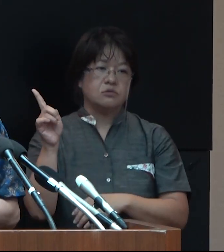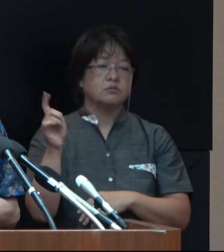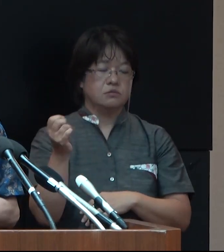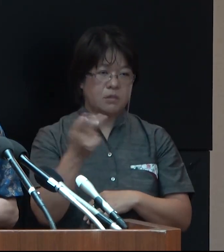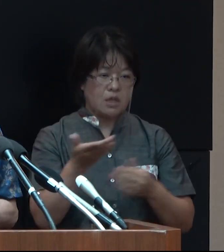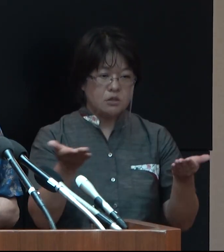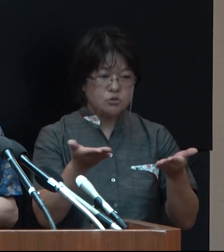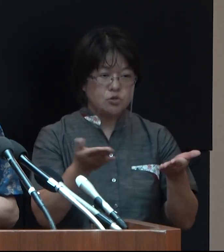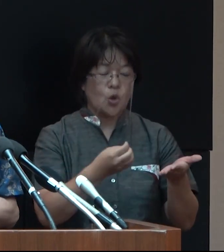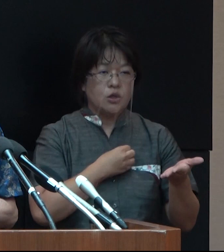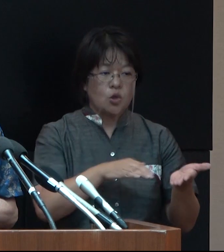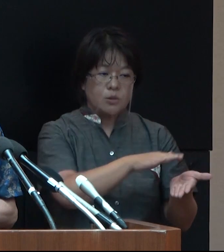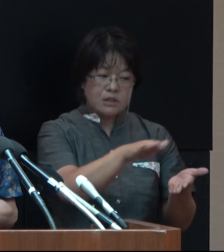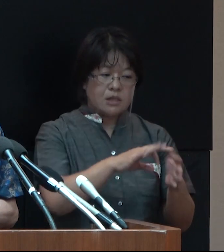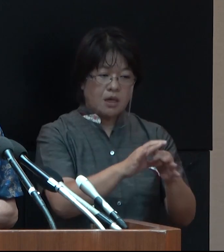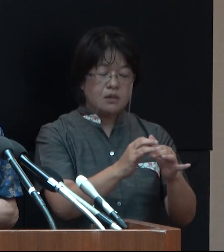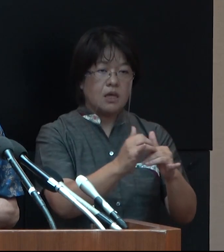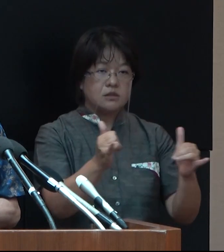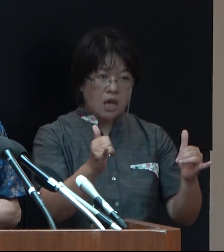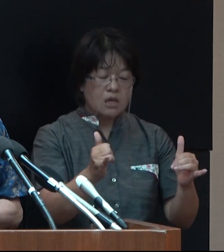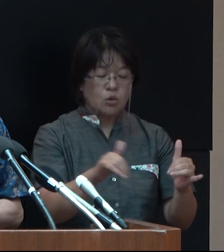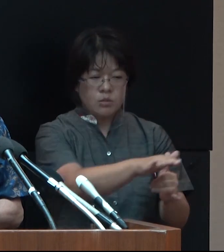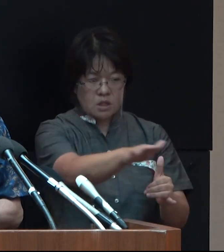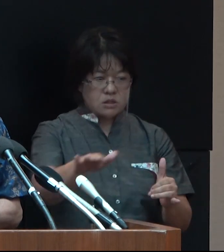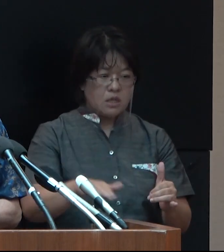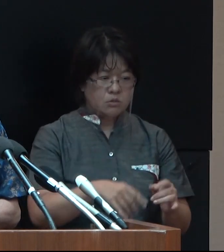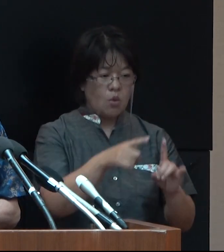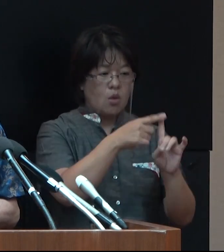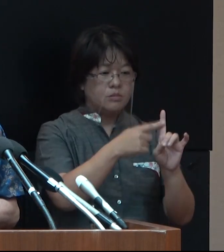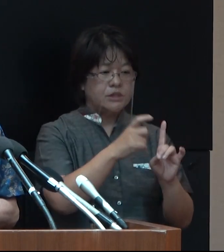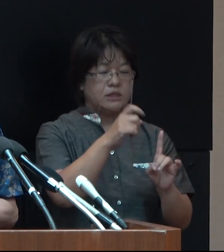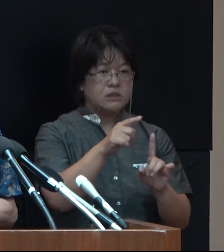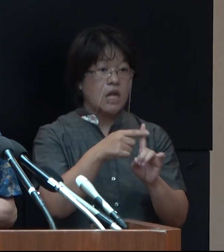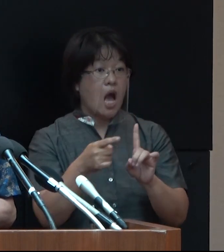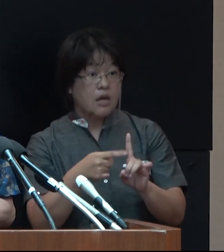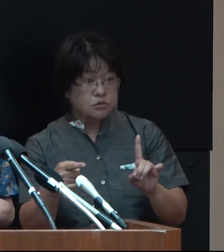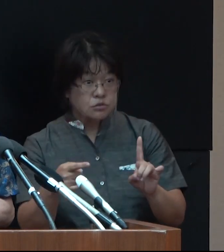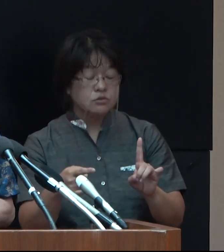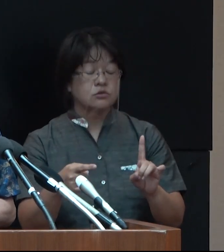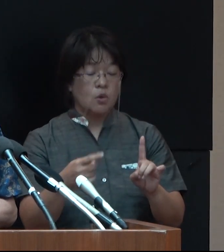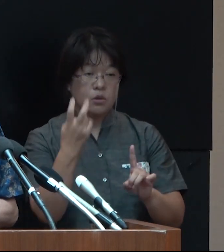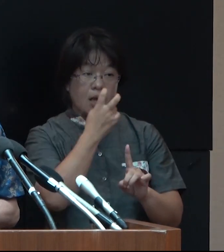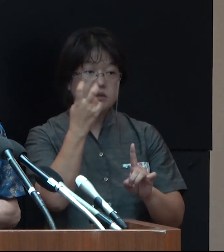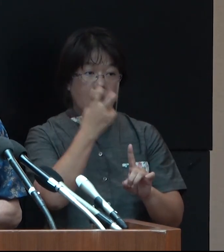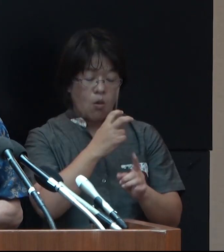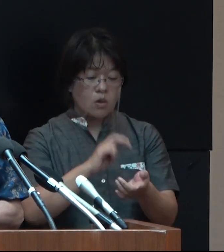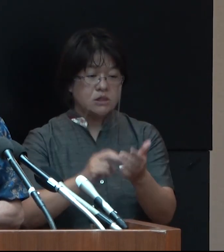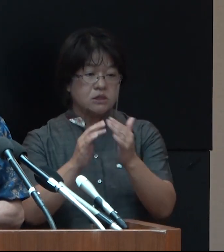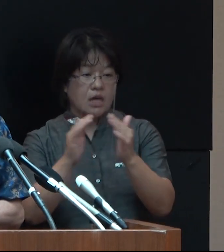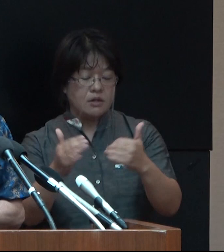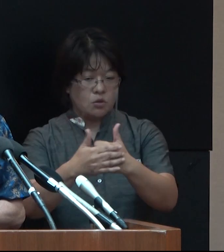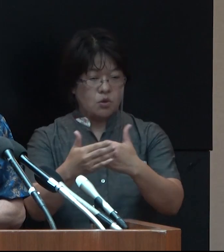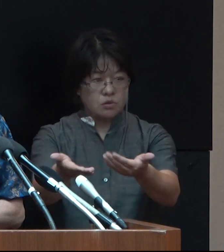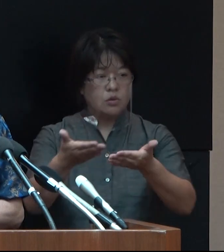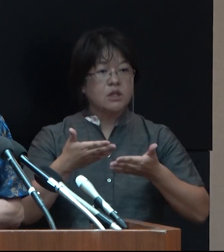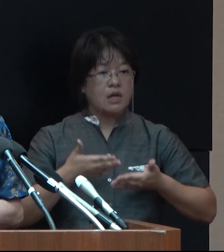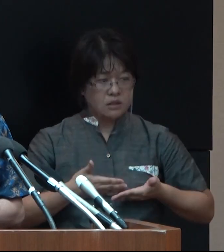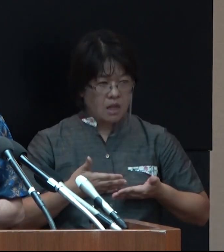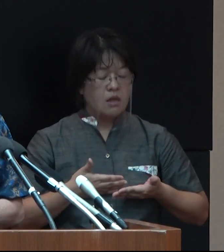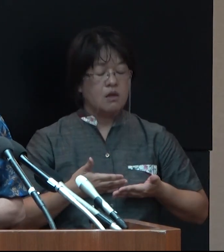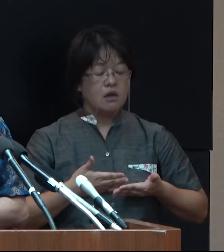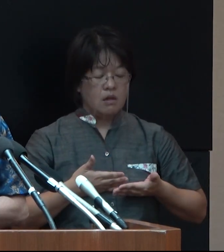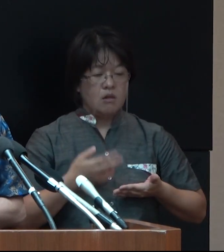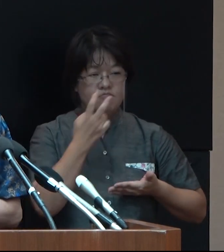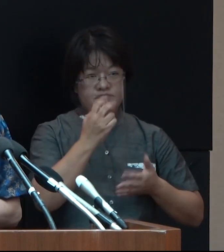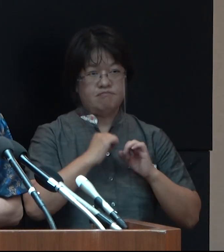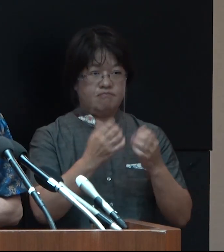んや関係者の方々への PCR 検査も医師会の皆さんと協力して行ってまいりました。なんとか食い止めようと思